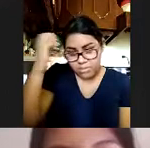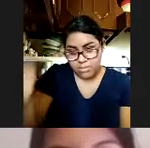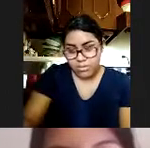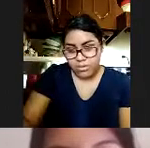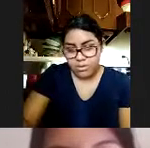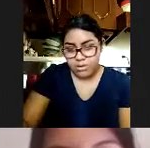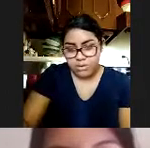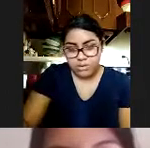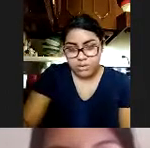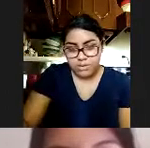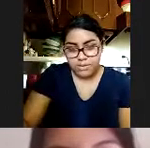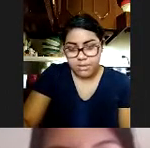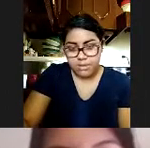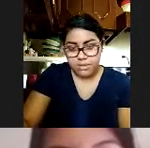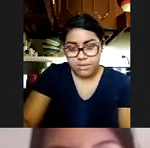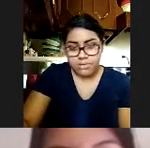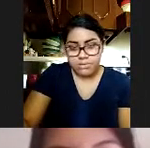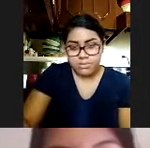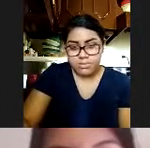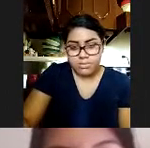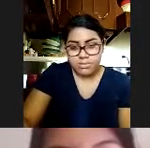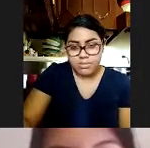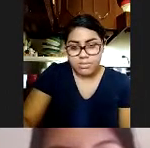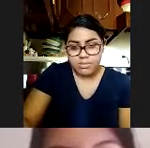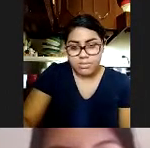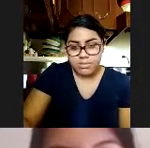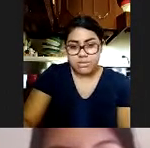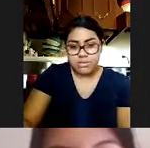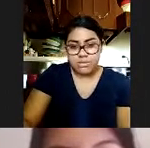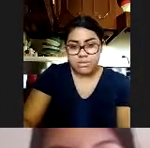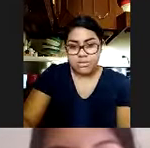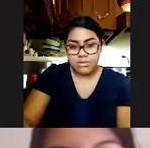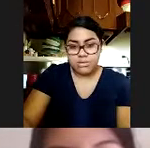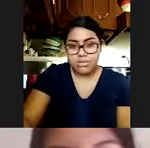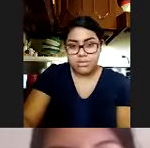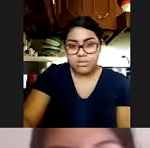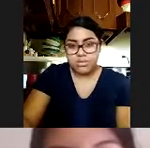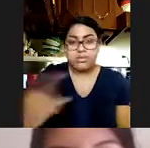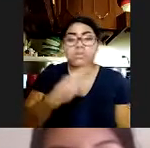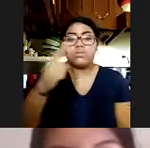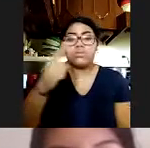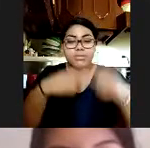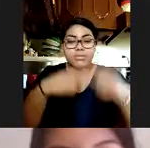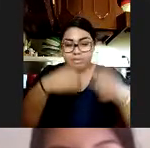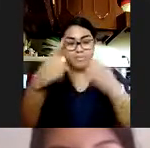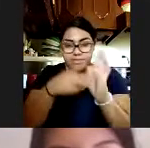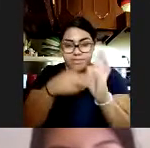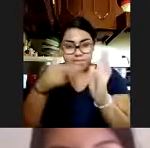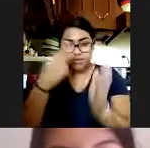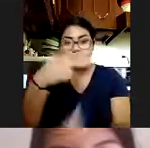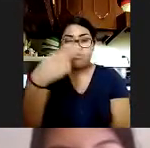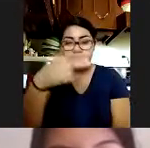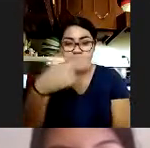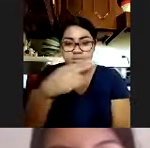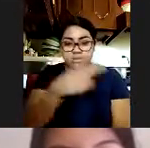Chicos, mientras tanto, los demás pueden ir pensando en cuál puede ser su firma, ¿vale? Para que cuando pasen con Ari le digan, me gusta esta,